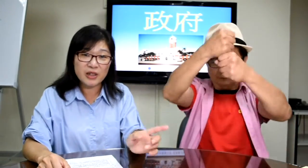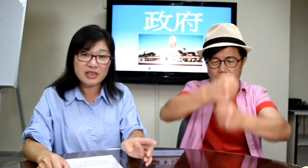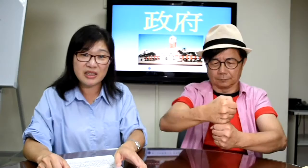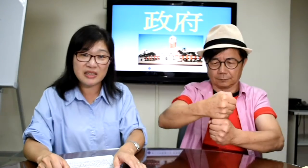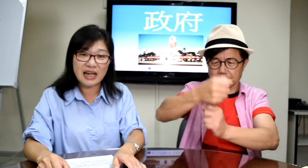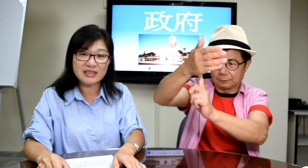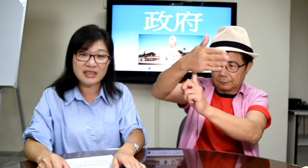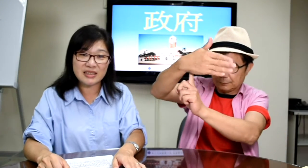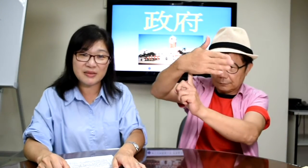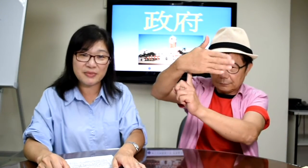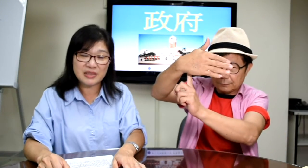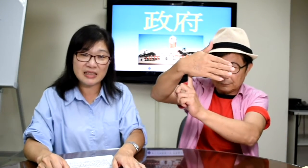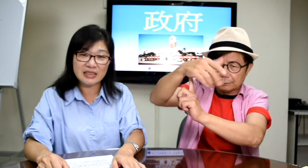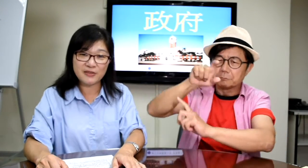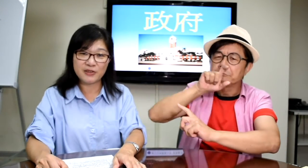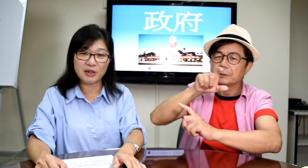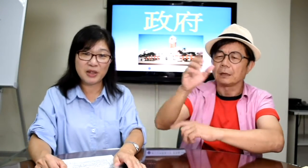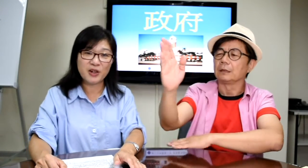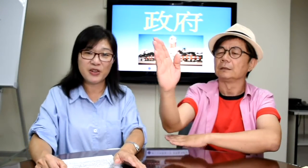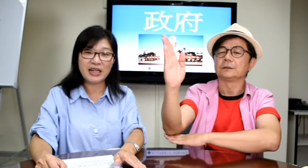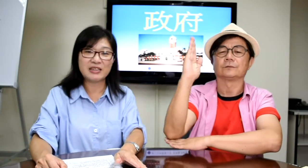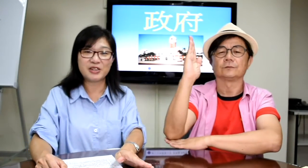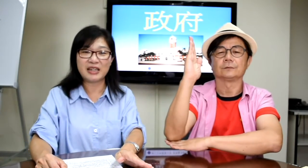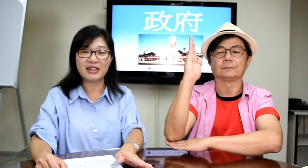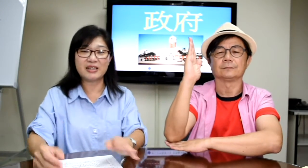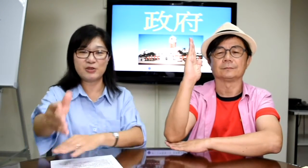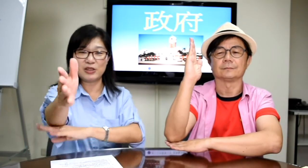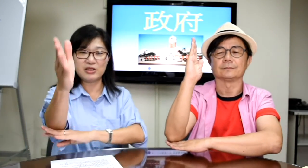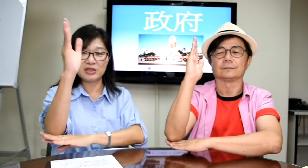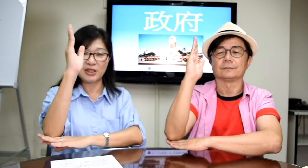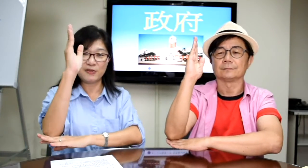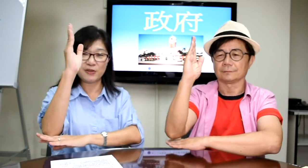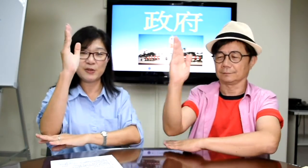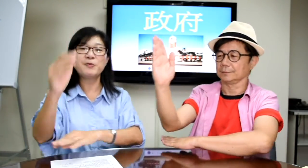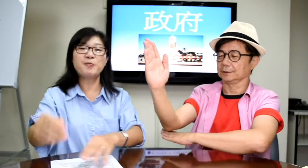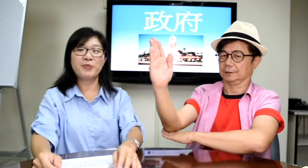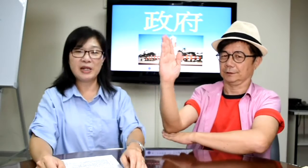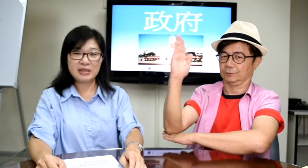旗插着，插在政府的门口，一看就看到，所以就是政府。政